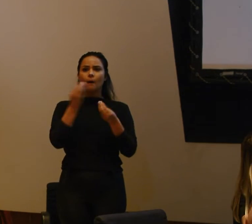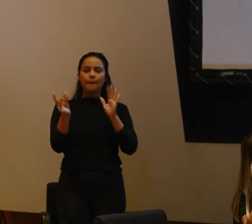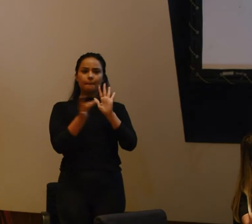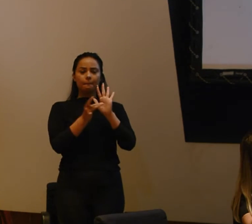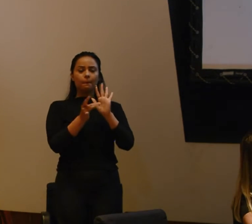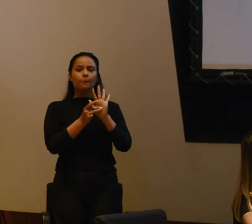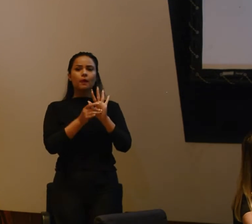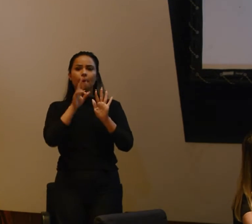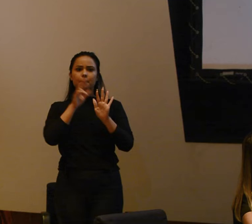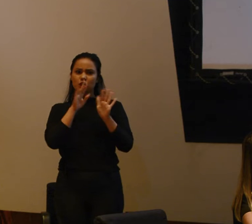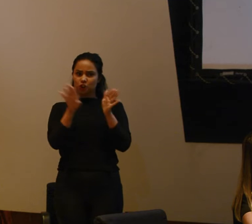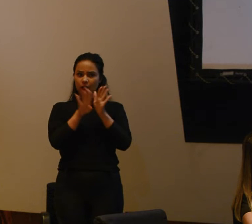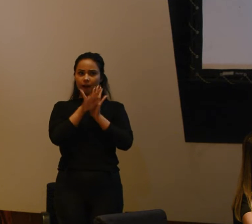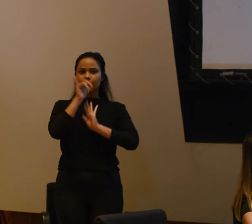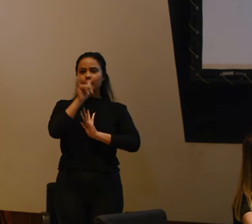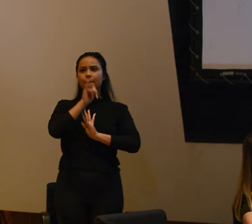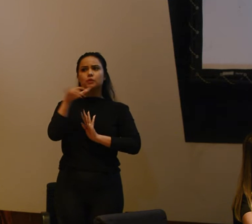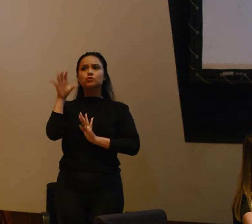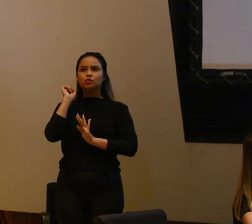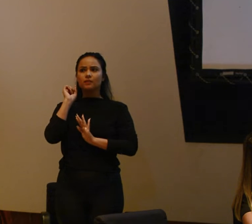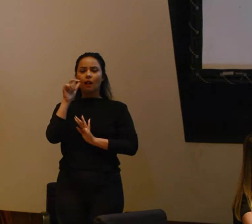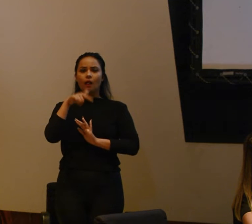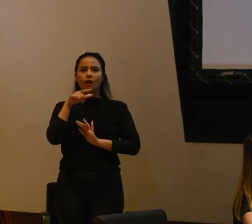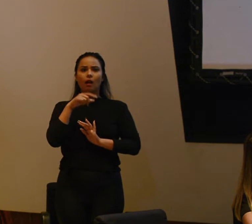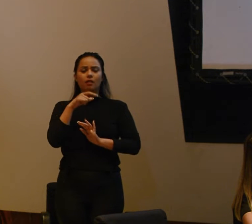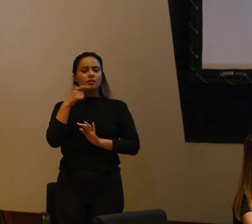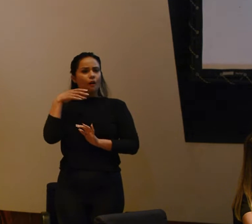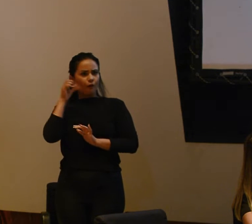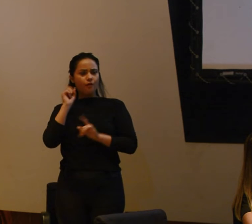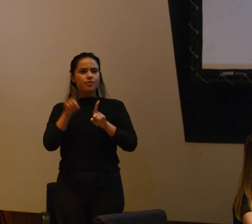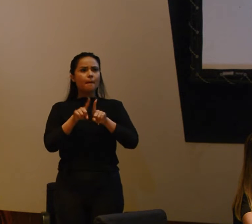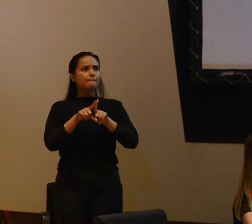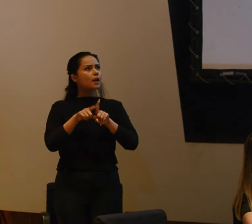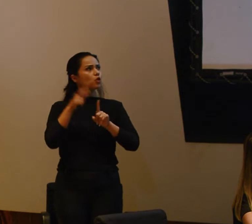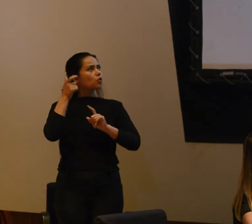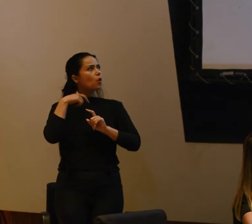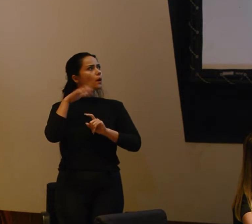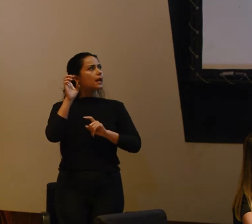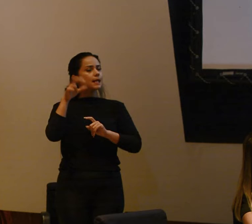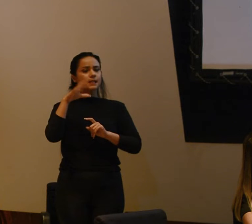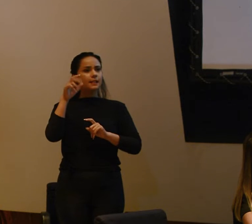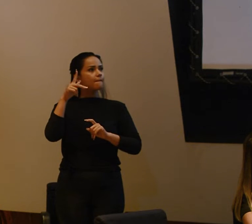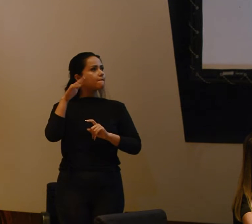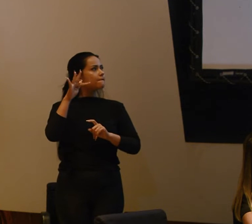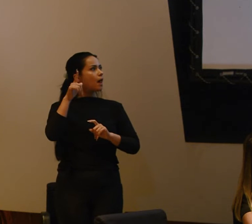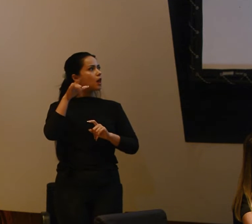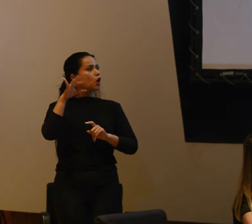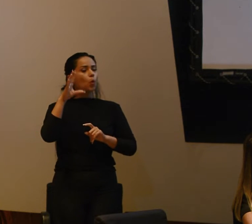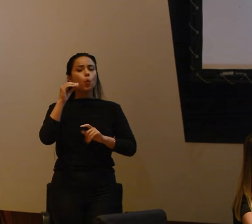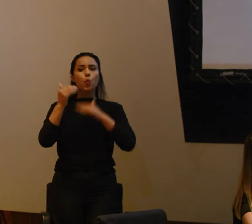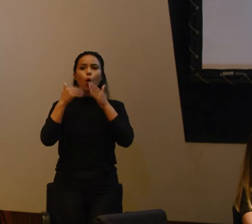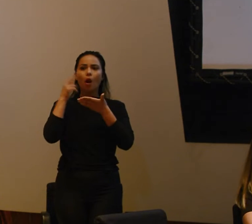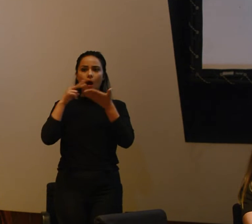como que está a resposta, está chegando essa informação auditiva lá no nervo auditivo e também no tronco encefálico. Quando olhamos